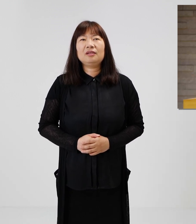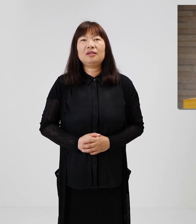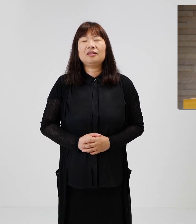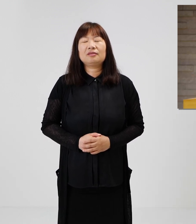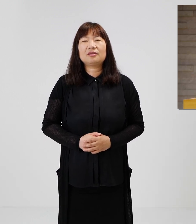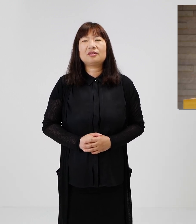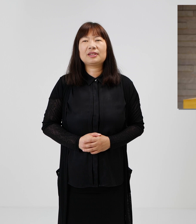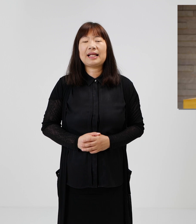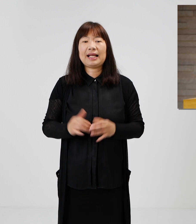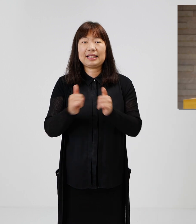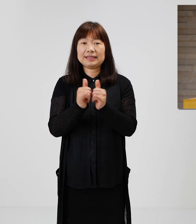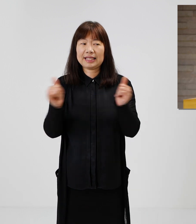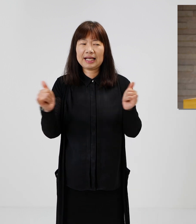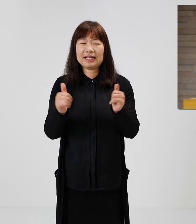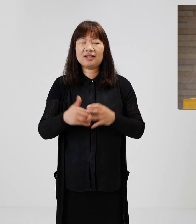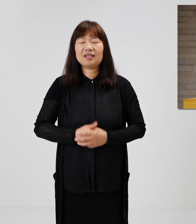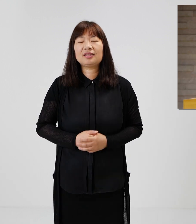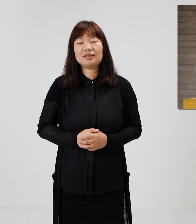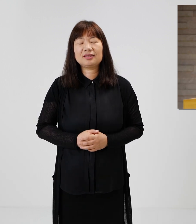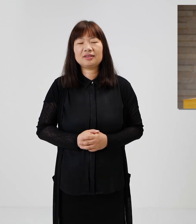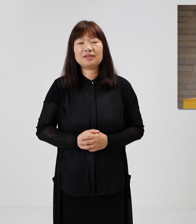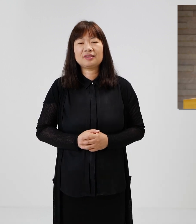그런 것 같아요. 인간은